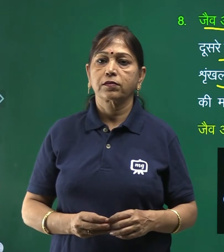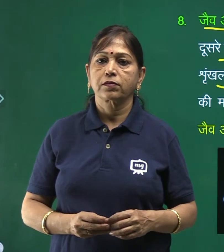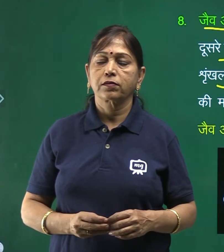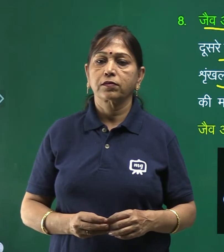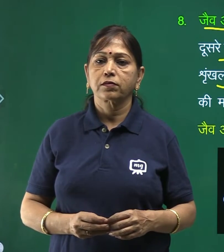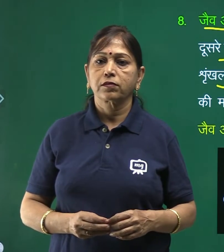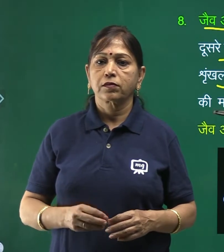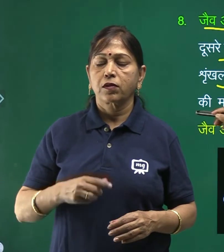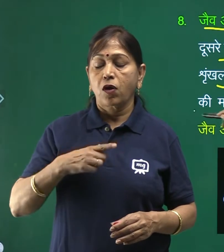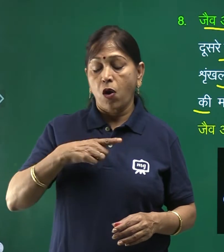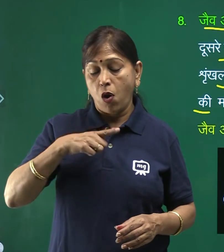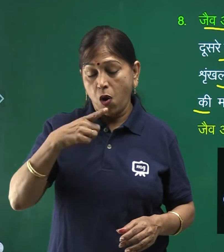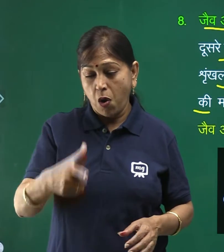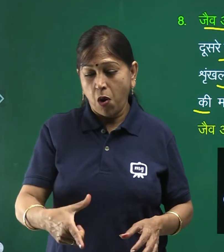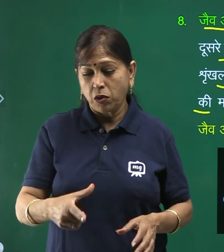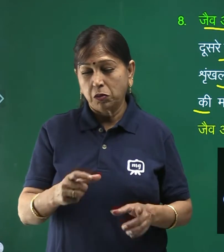हानिकारक रसायनों की